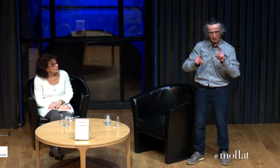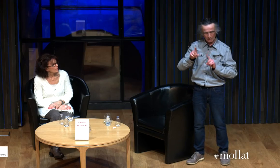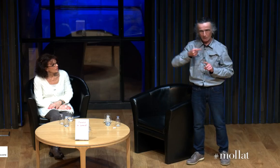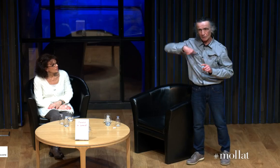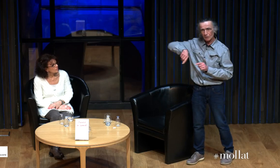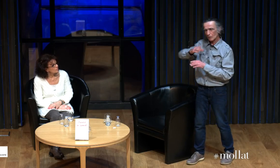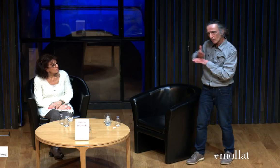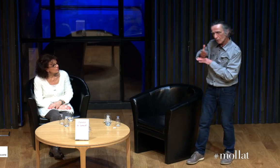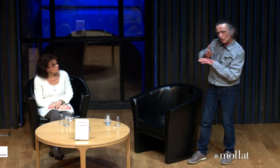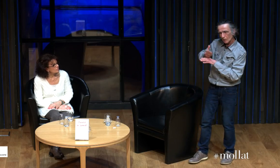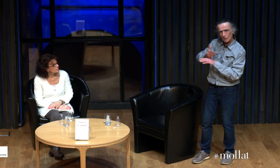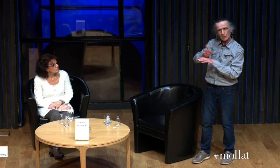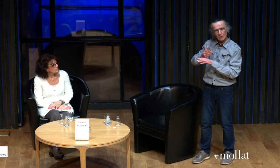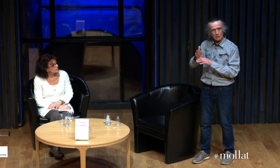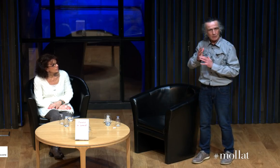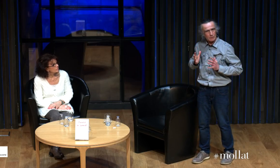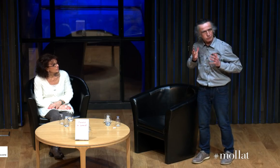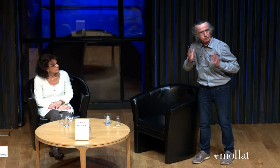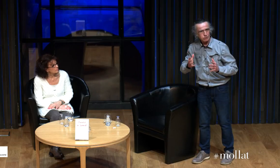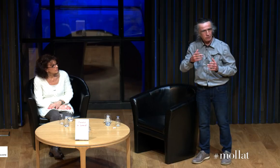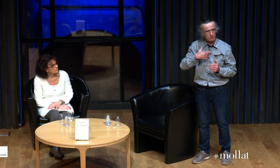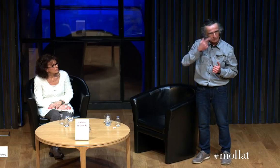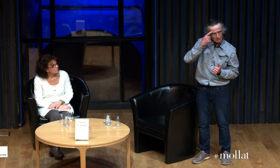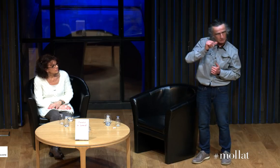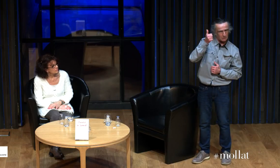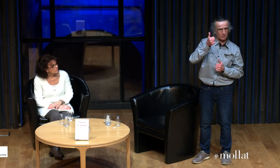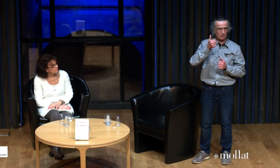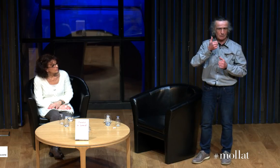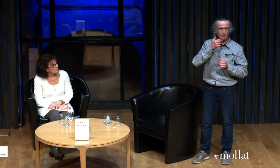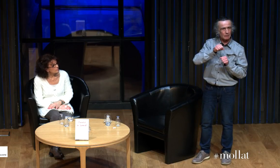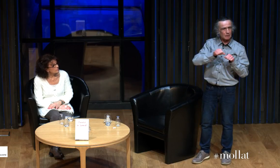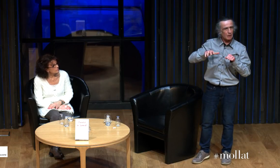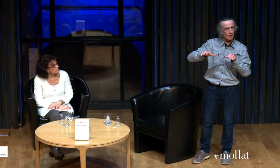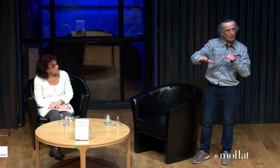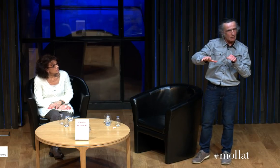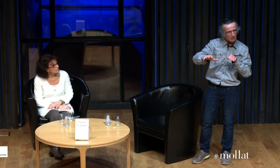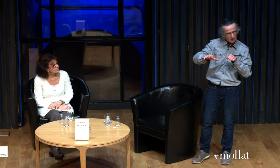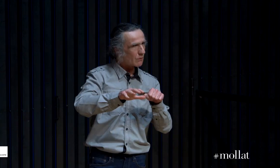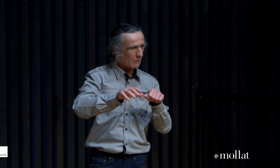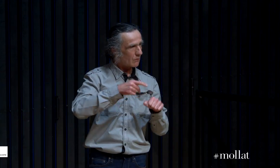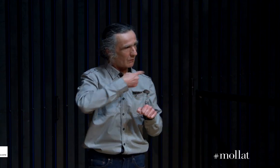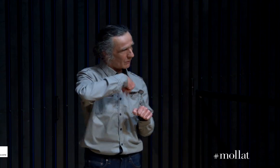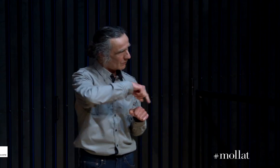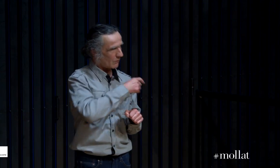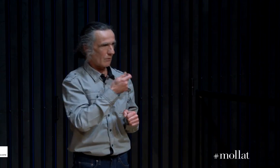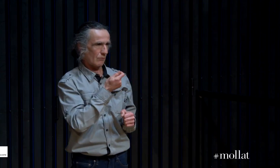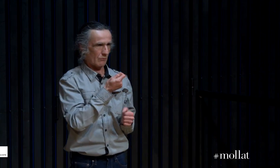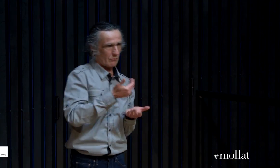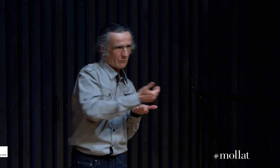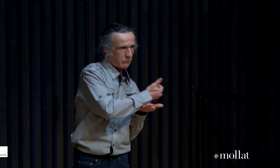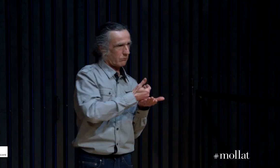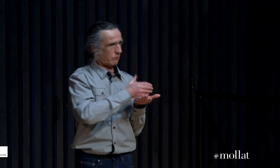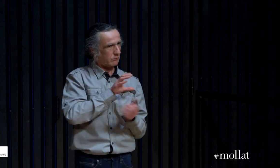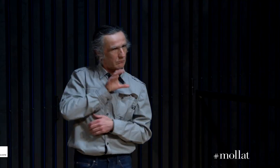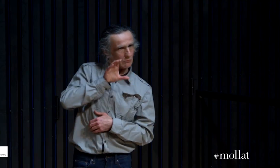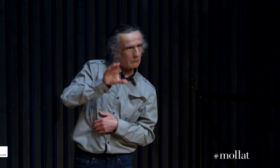la marche de Paris à Milan. Nous l'avons programmée, préparée, alertée